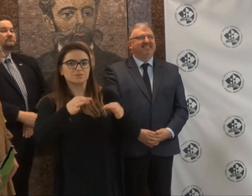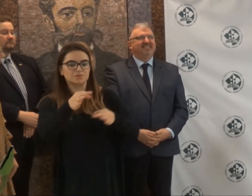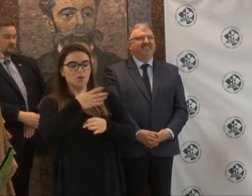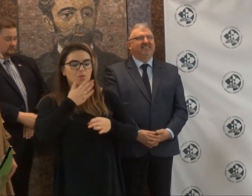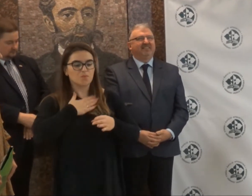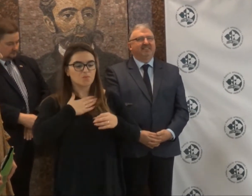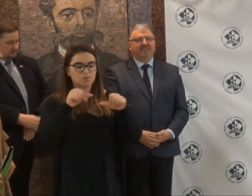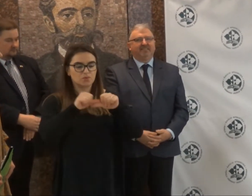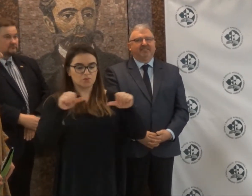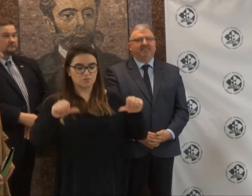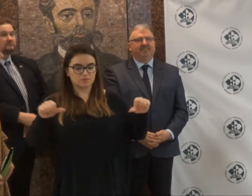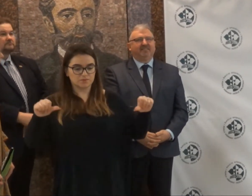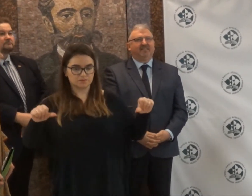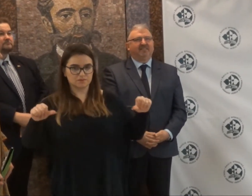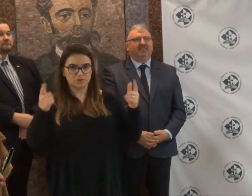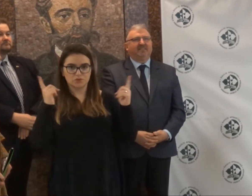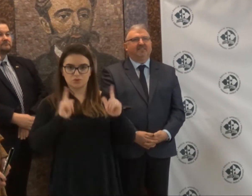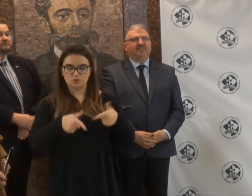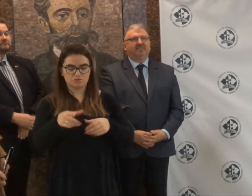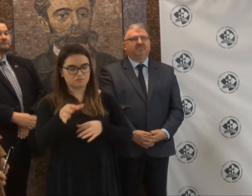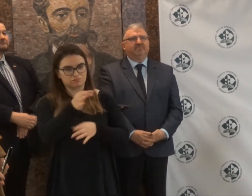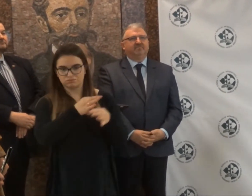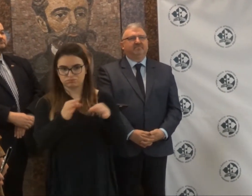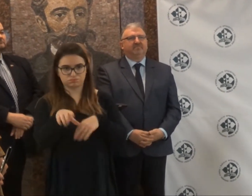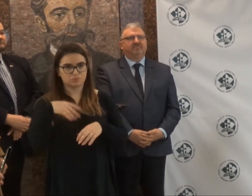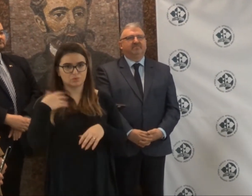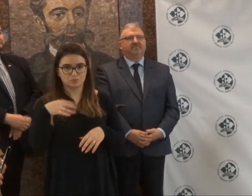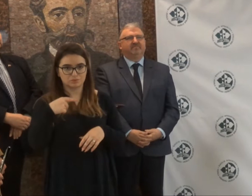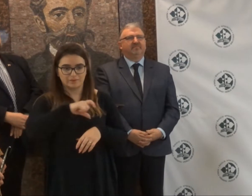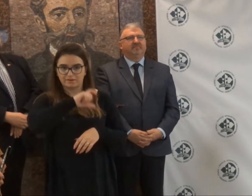mūsų komisija iš tikrųjų diskutavo labai ilgai